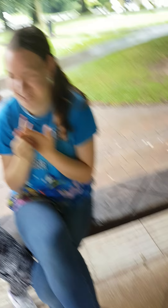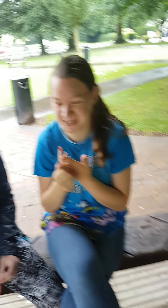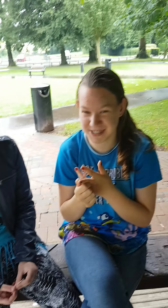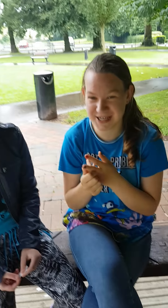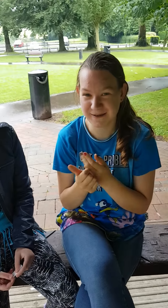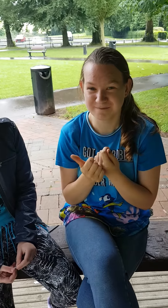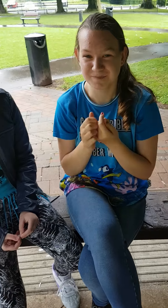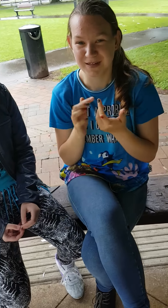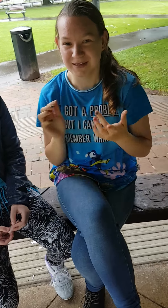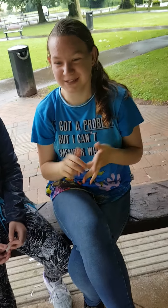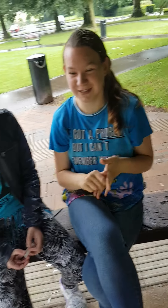23.